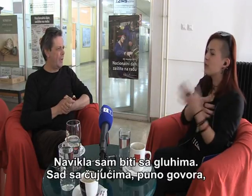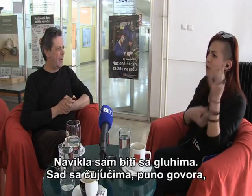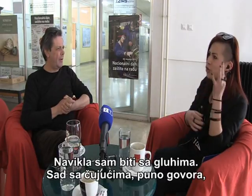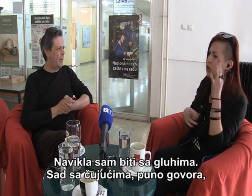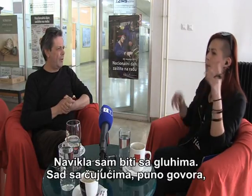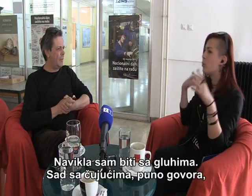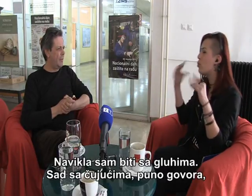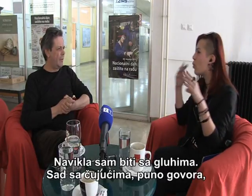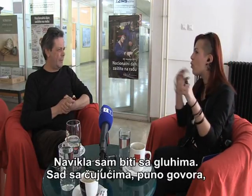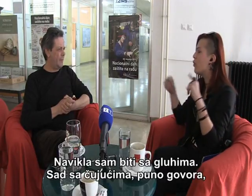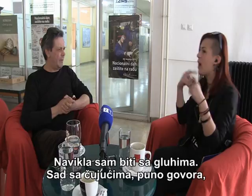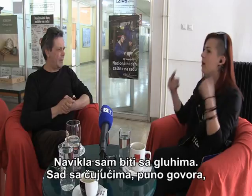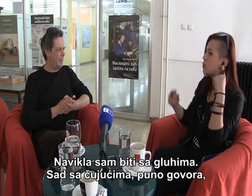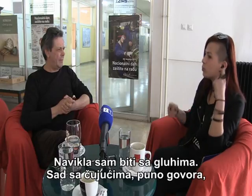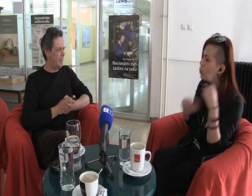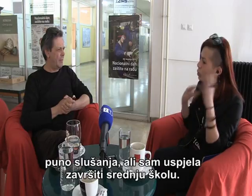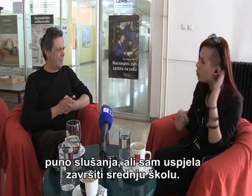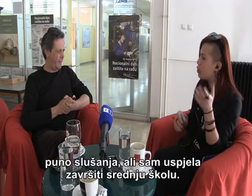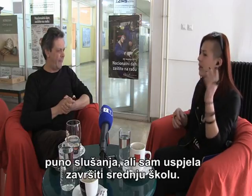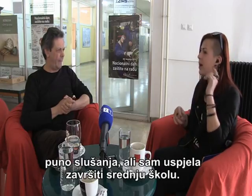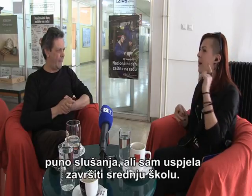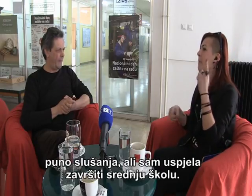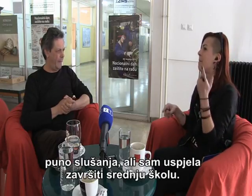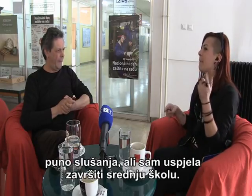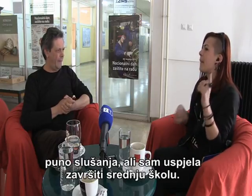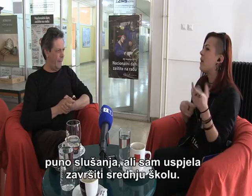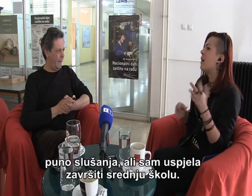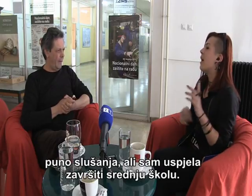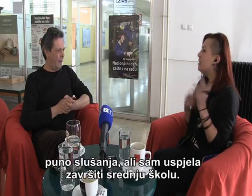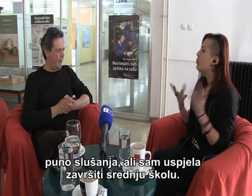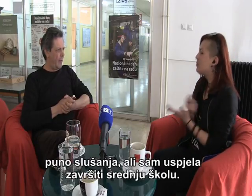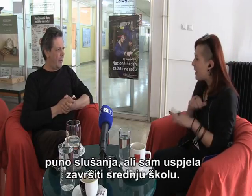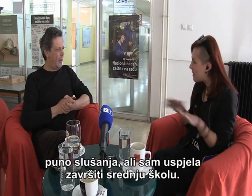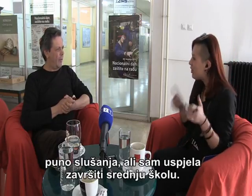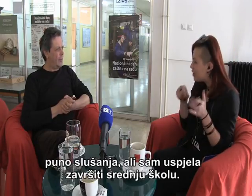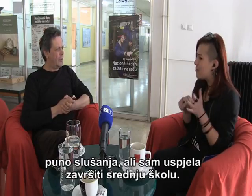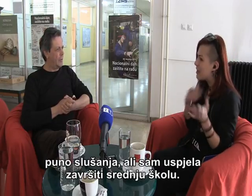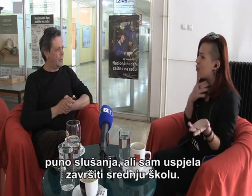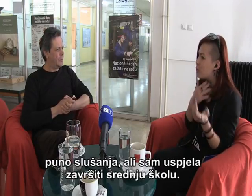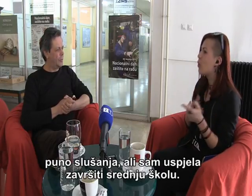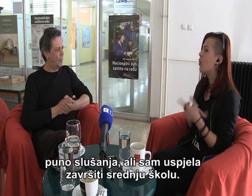sam čućimo puno govora, puno slušanja. Ali sam uspjela da više tamo se jednu školu.